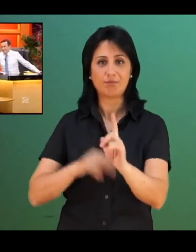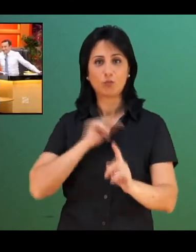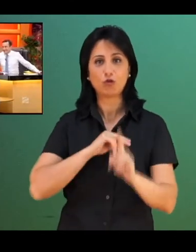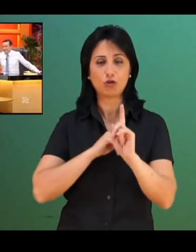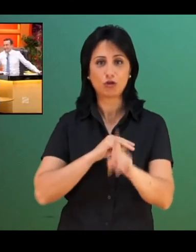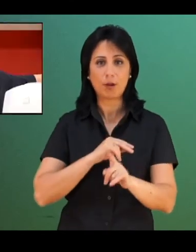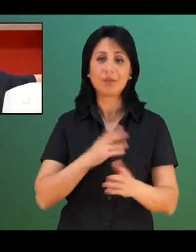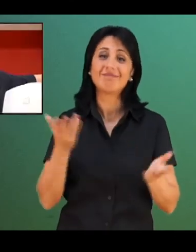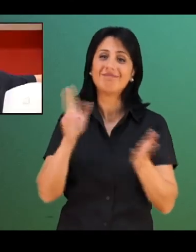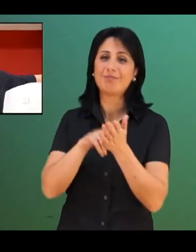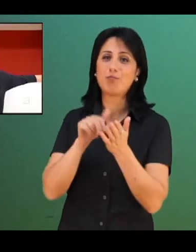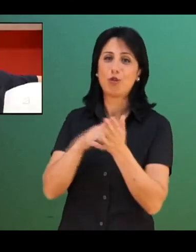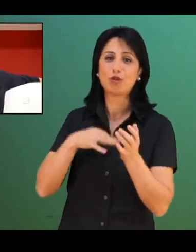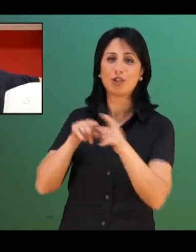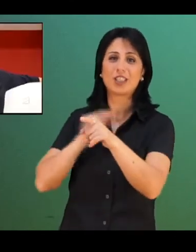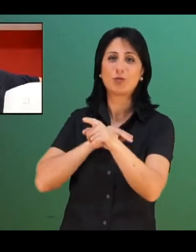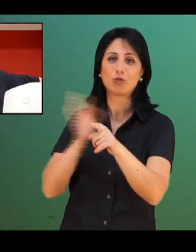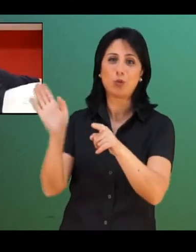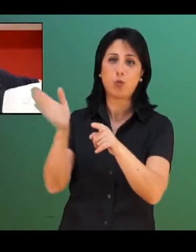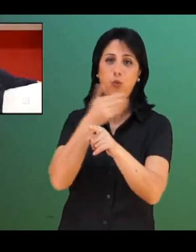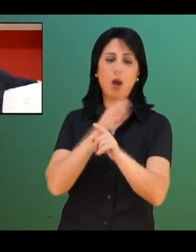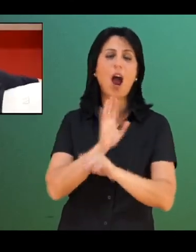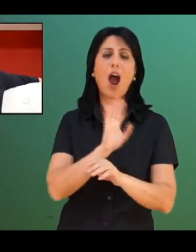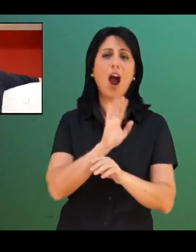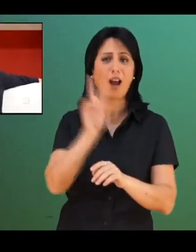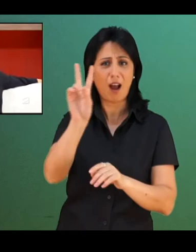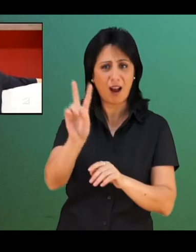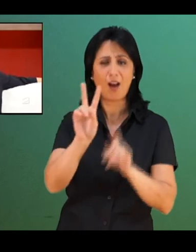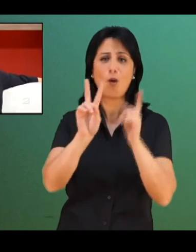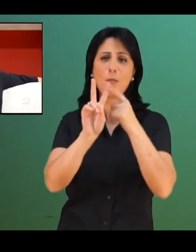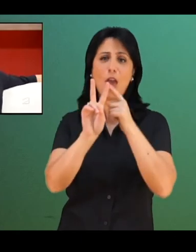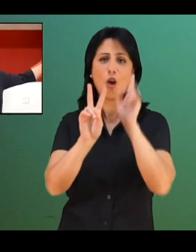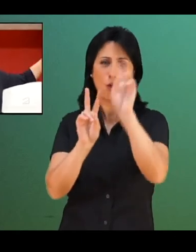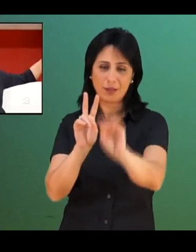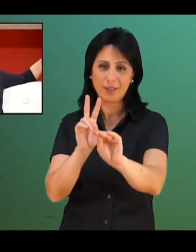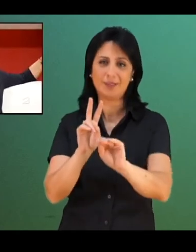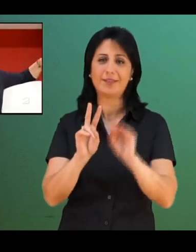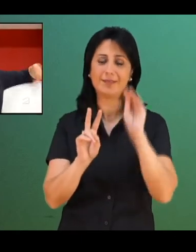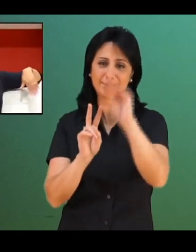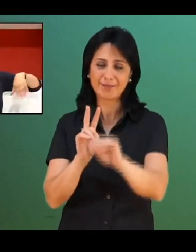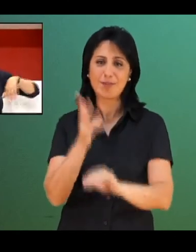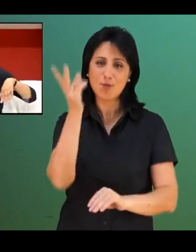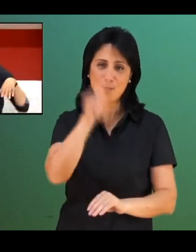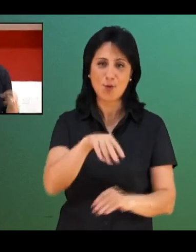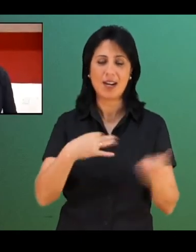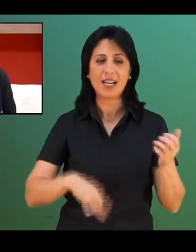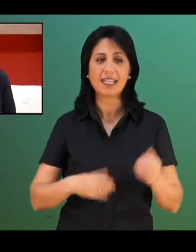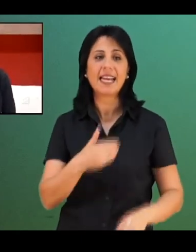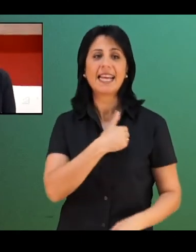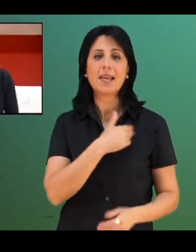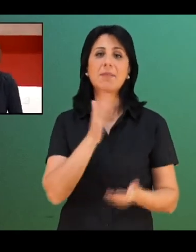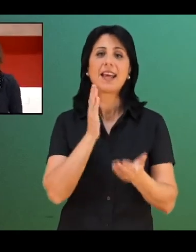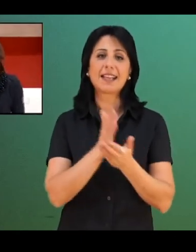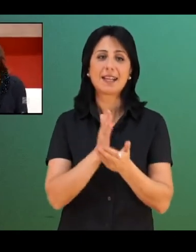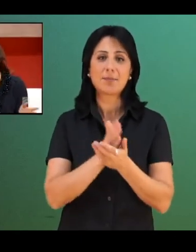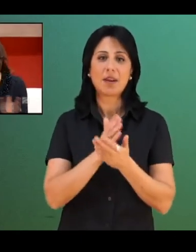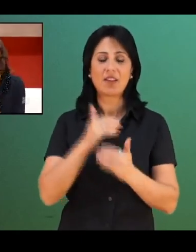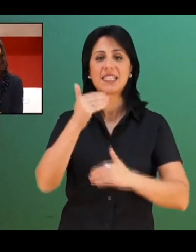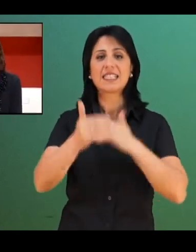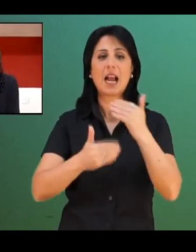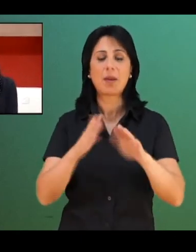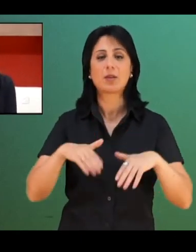გიტარისტად, აკუსტიკური გიტარა. აჰა, აკუსტიკური. მე იმედი მაქვს, რომ რა ვიცი, წარმატებები მინდა გისურვანო, ძალიან მაგარი ხარ, ნიჭიერი ხარ და დიდი